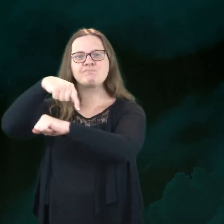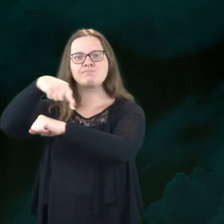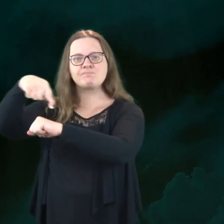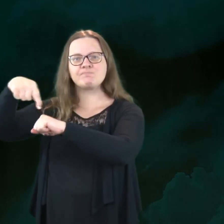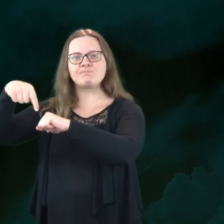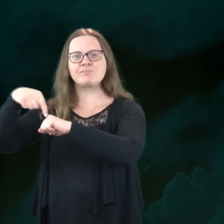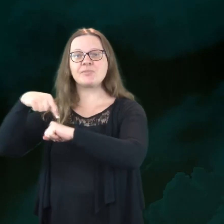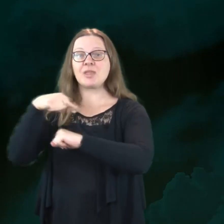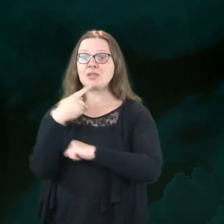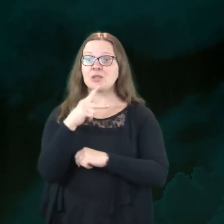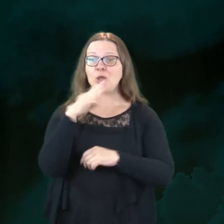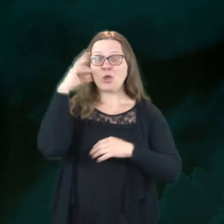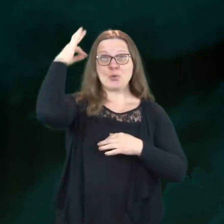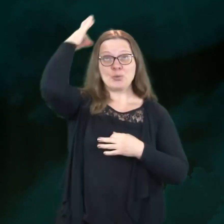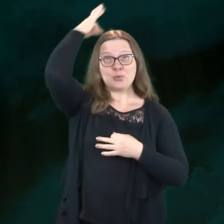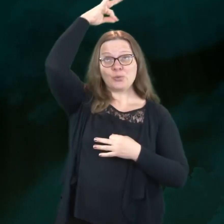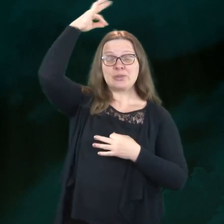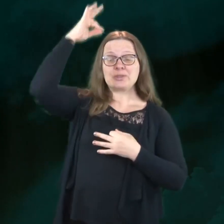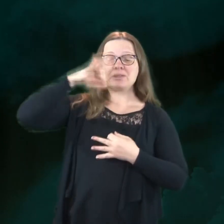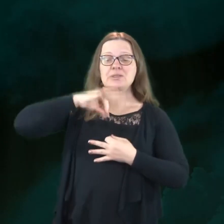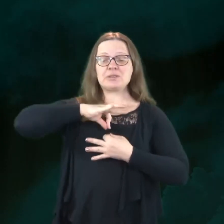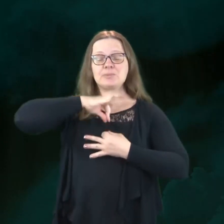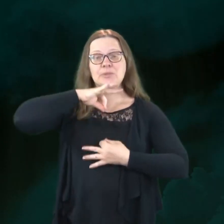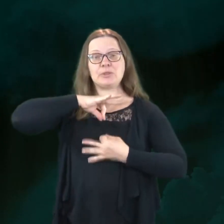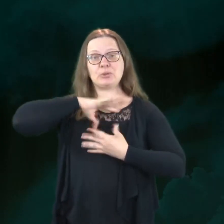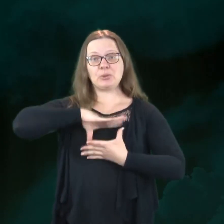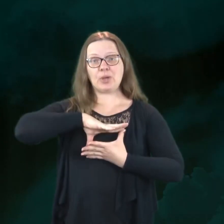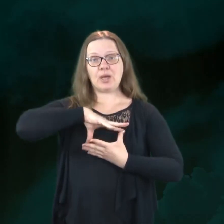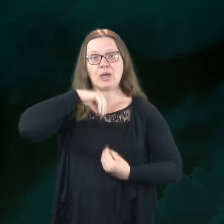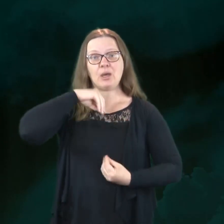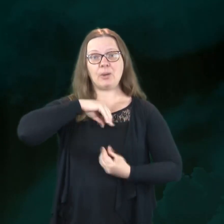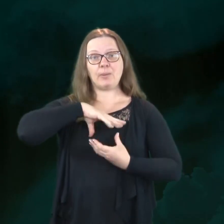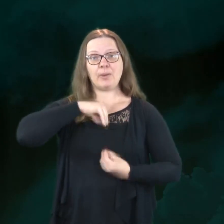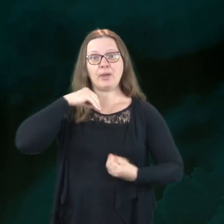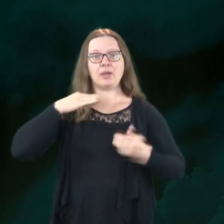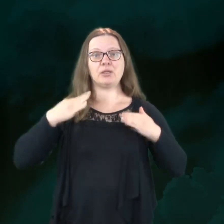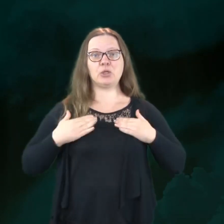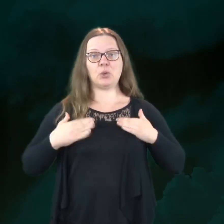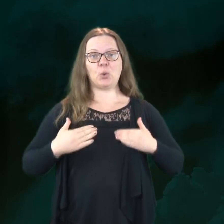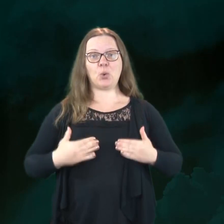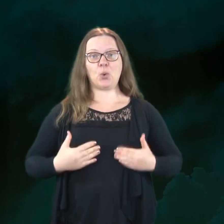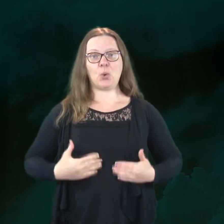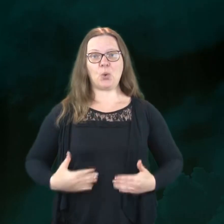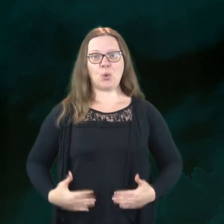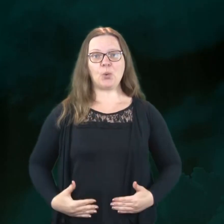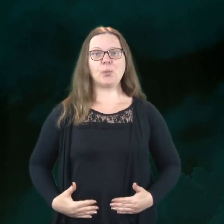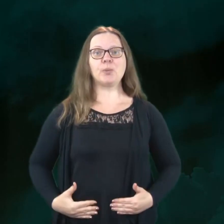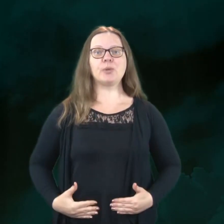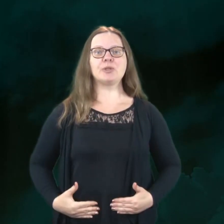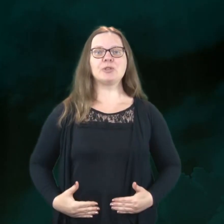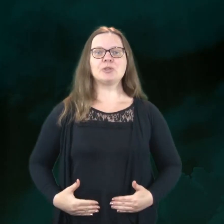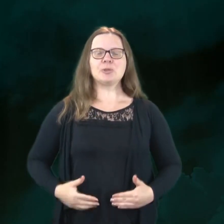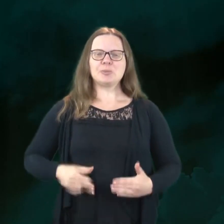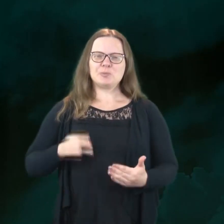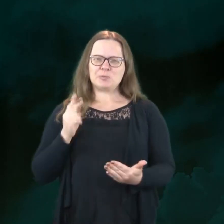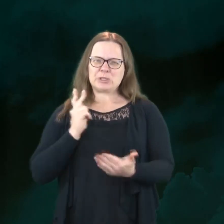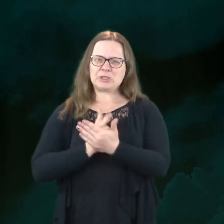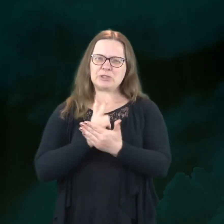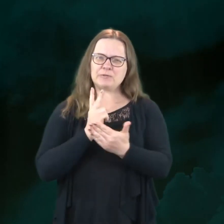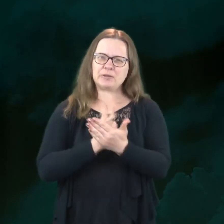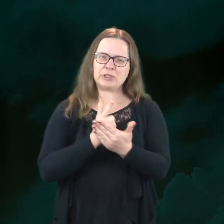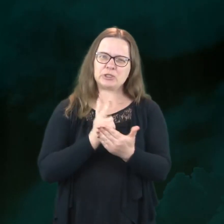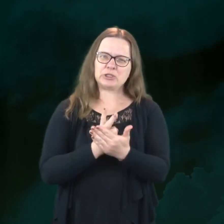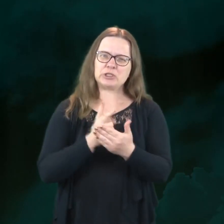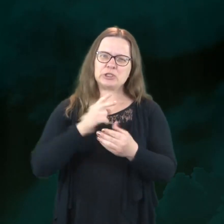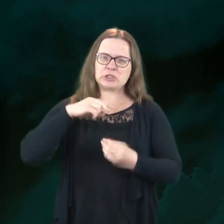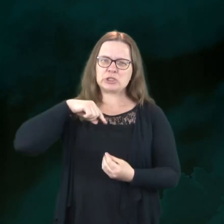vosso espírito, alma e corpo sejam conservados